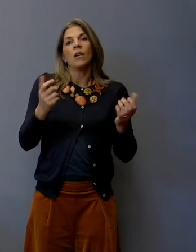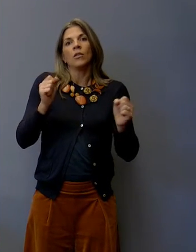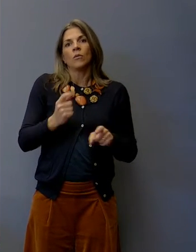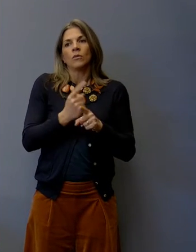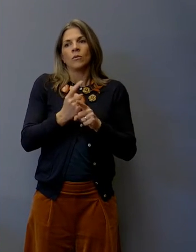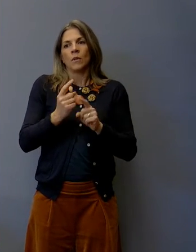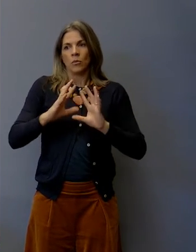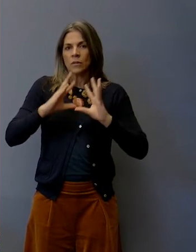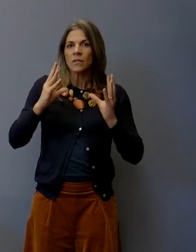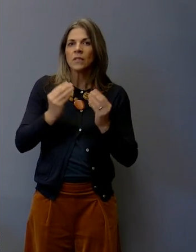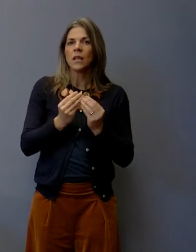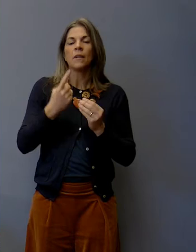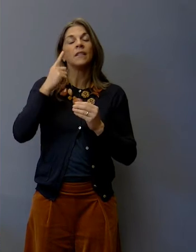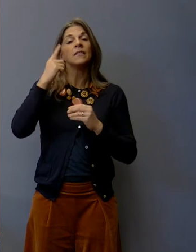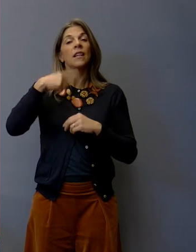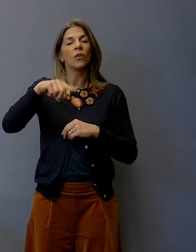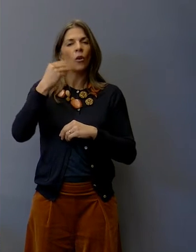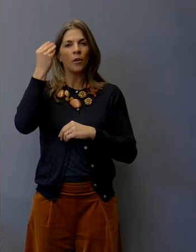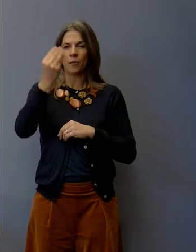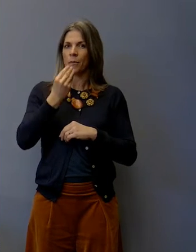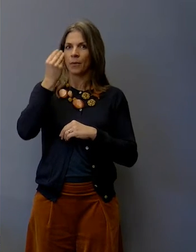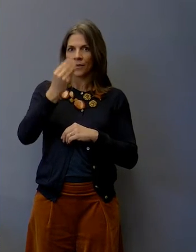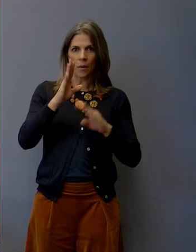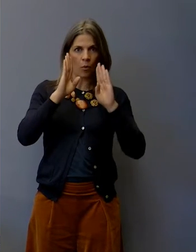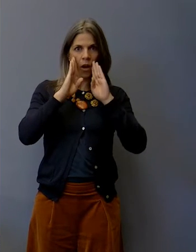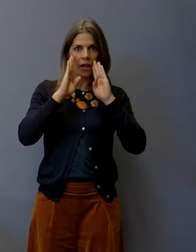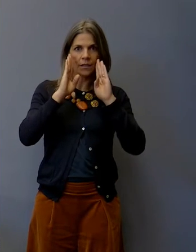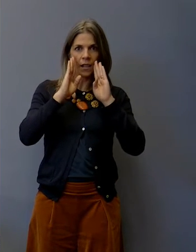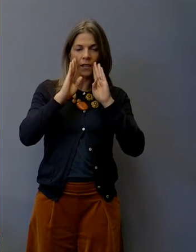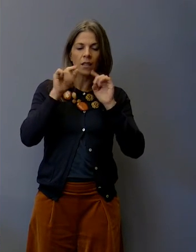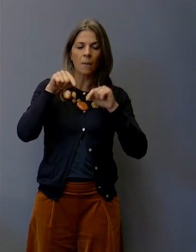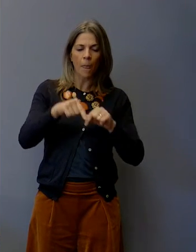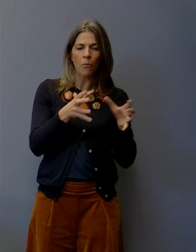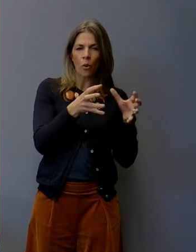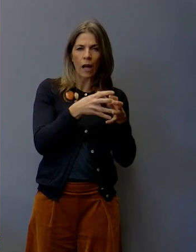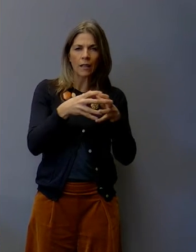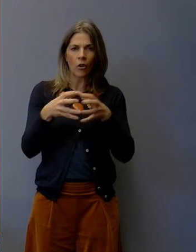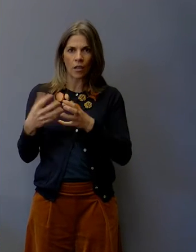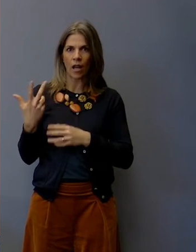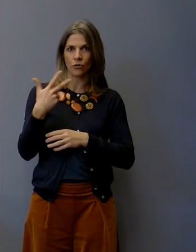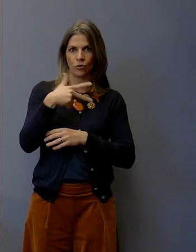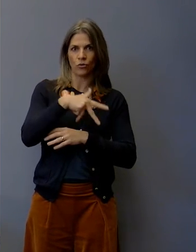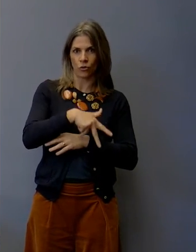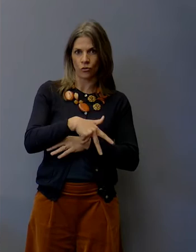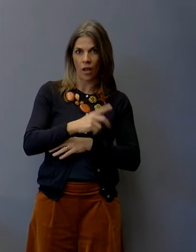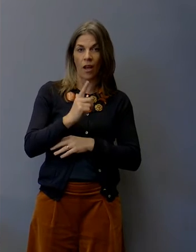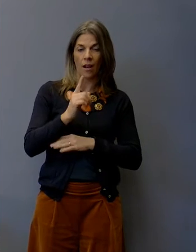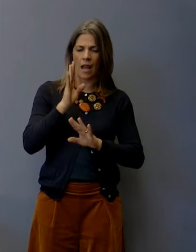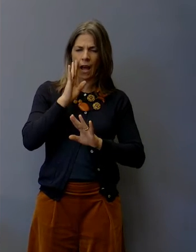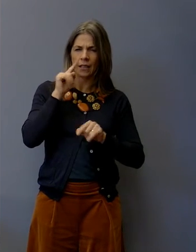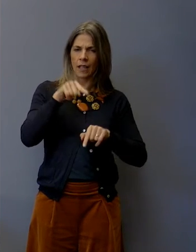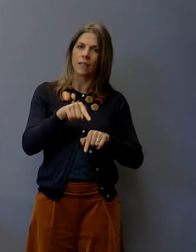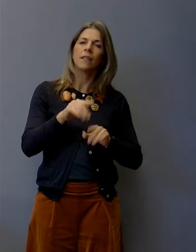se ci pensiamo con accuratezza ci accorgiamo che persino dentro le stesse categorie sociali attenzione bene a questo concetto